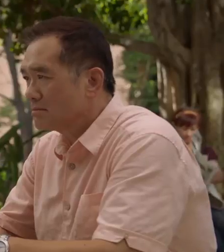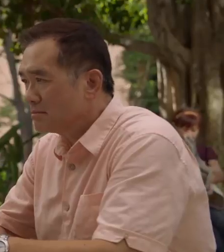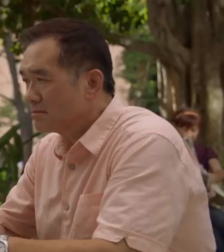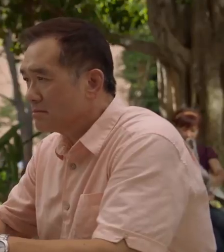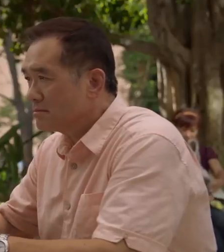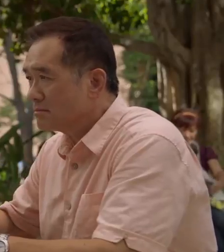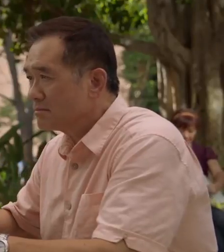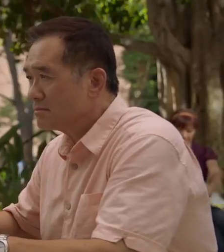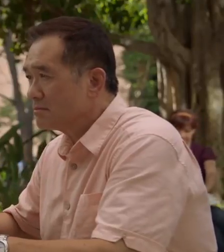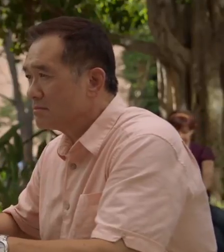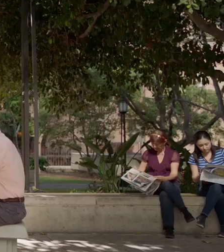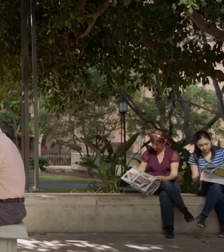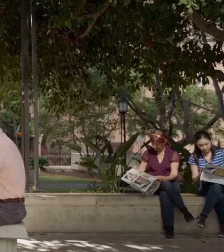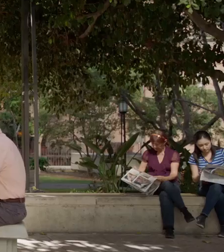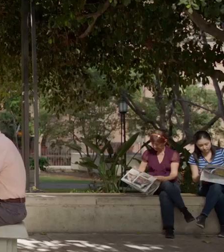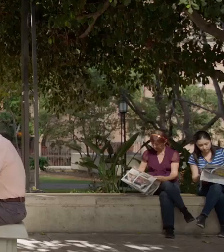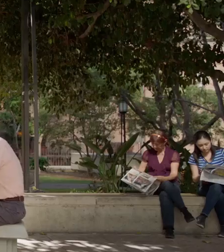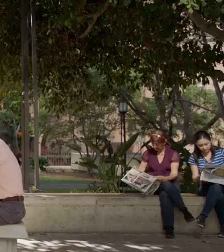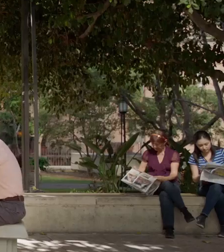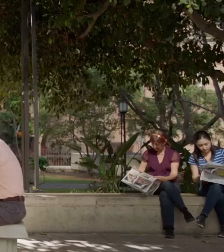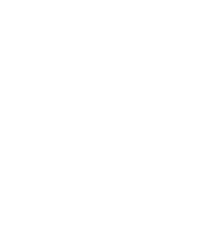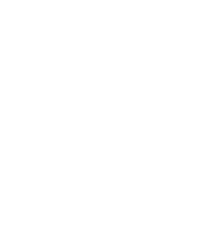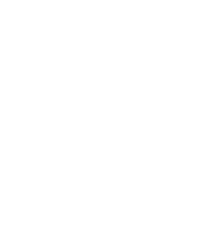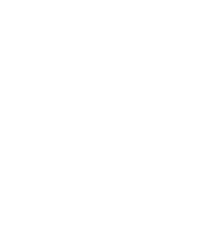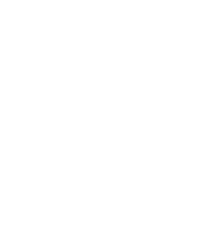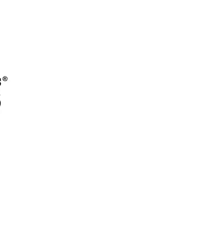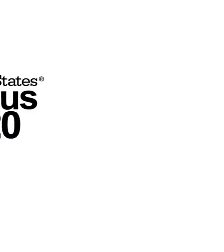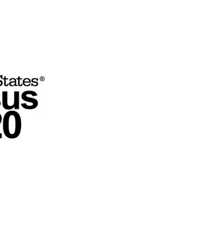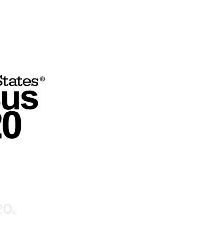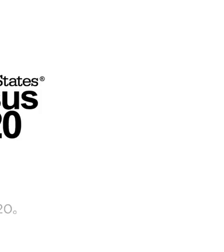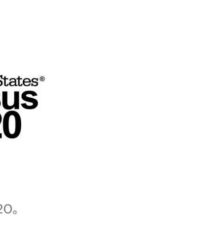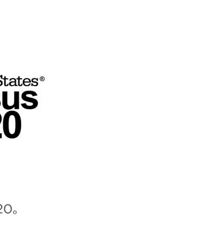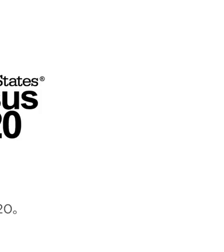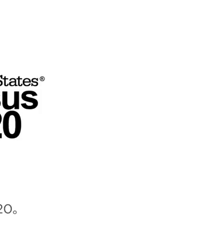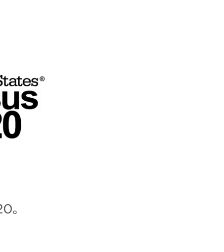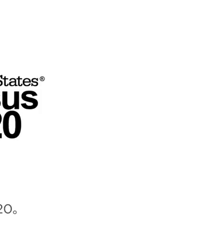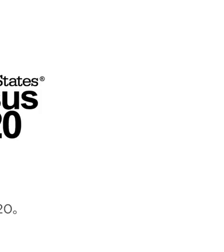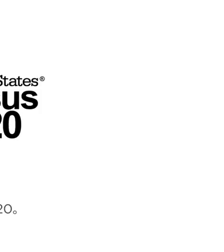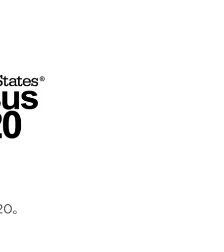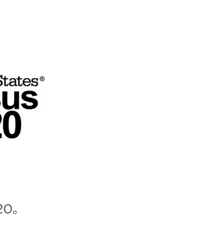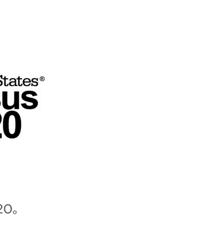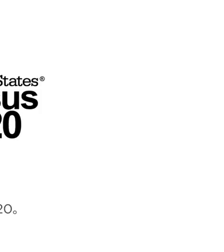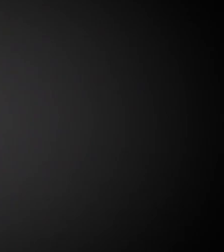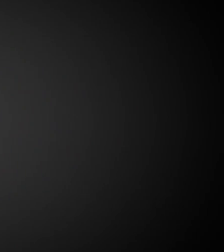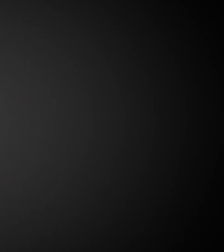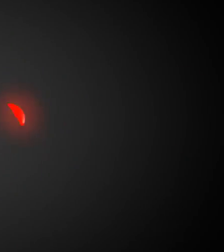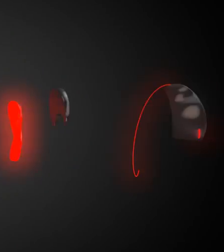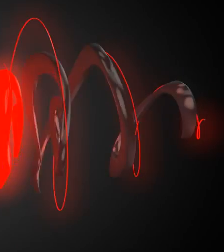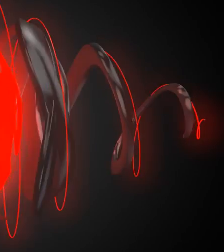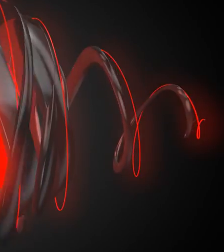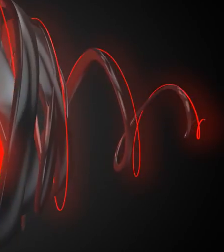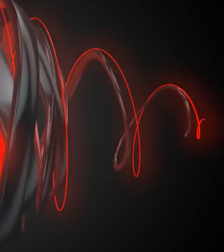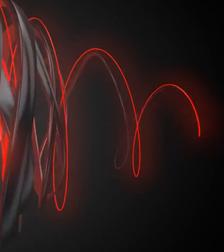啊，赶紧上网填，打电话也行。 请上2020census.gov 完成普查。